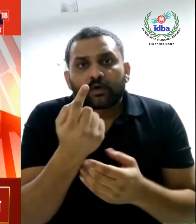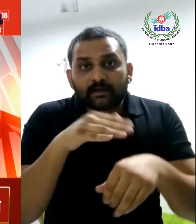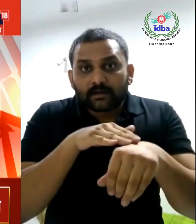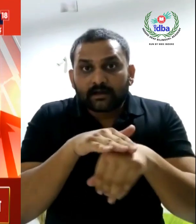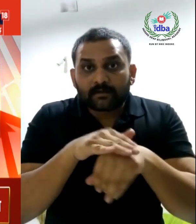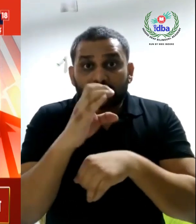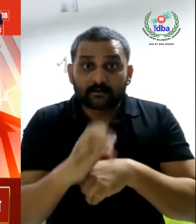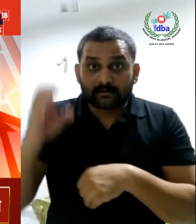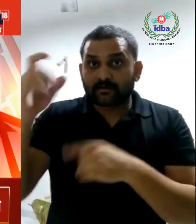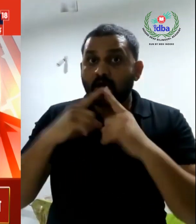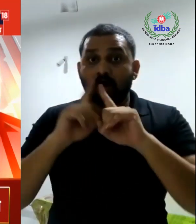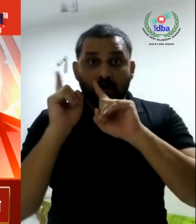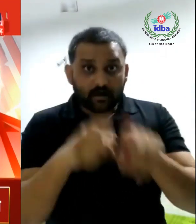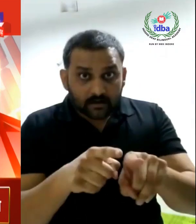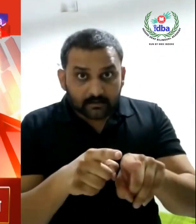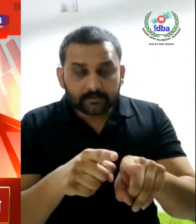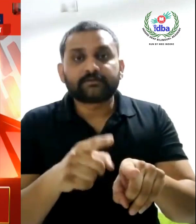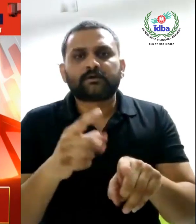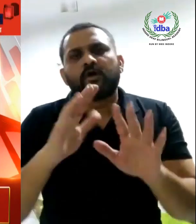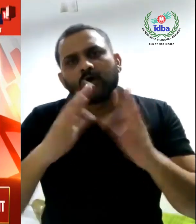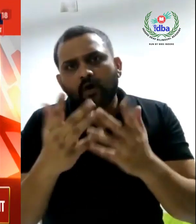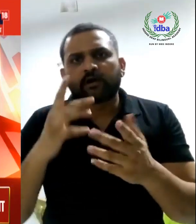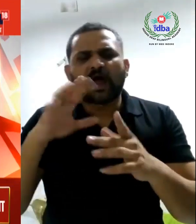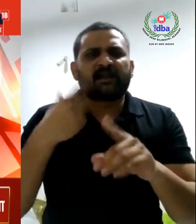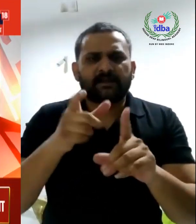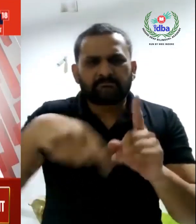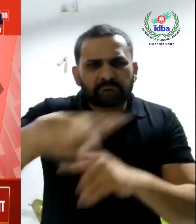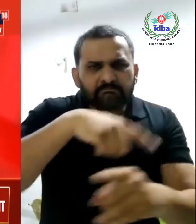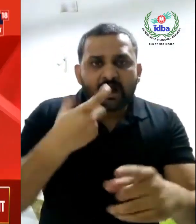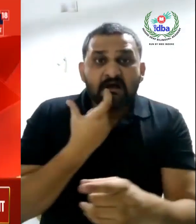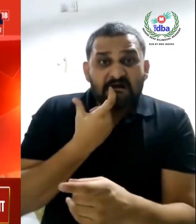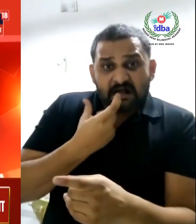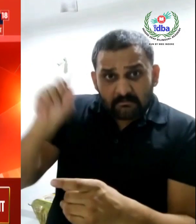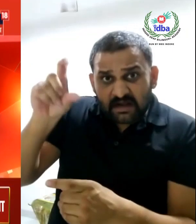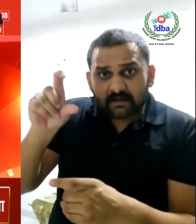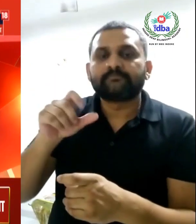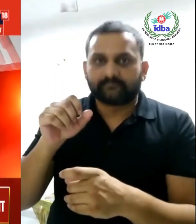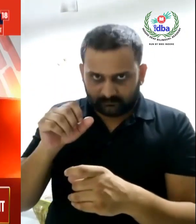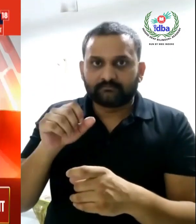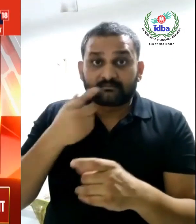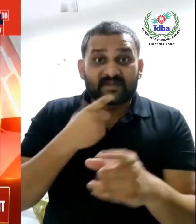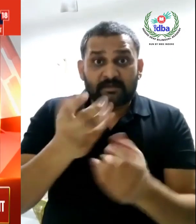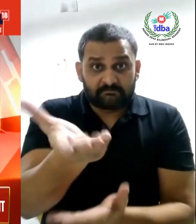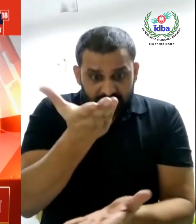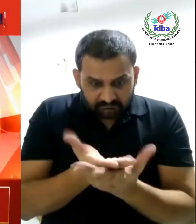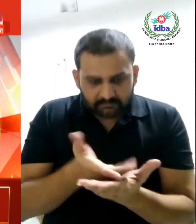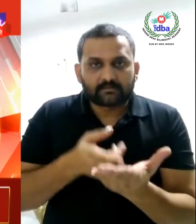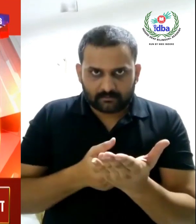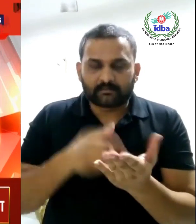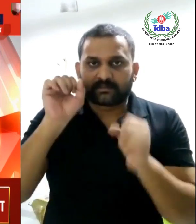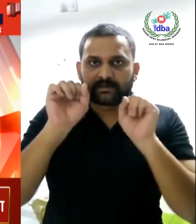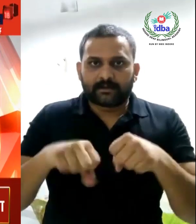लेबर कमिश्नर की अनुमति या वहां से कोई शिकायत प्राप्त होती है तो प्राप्त शिकायत के आधार पर